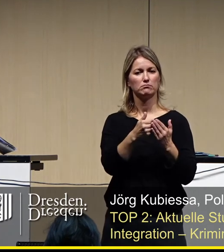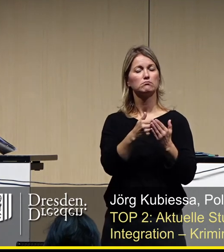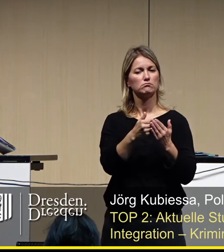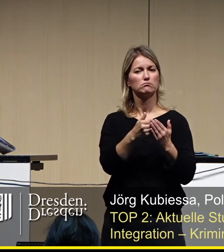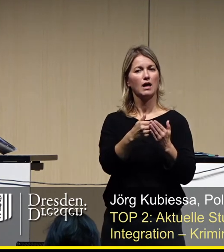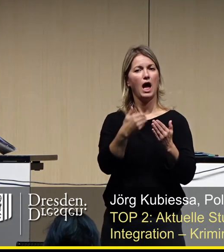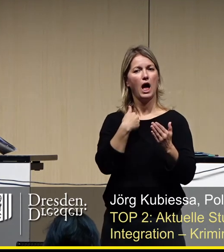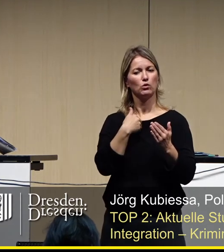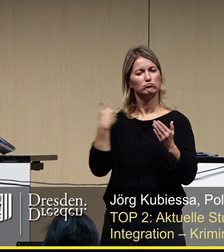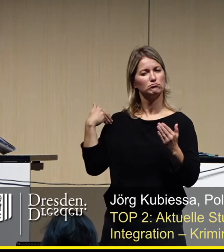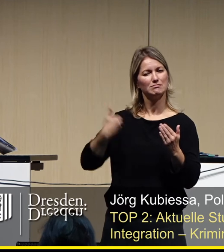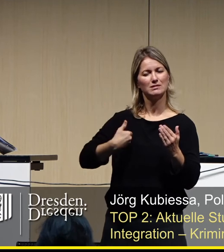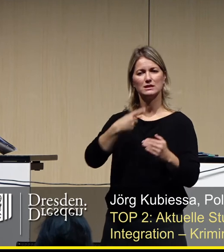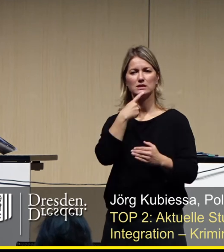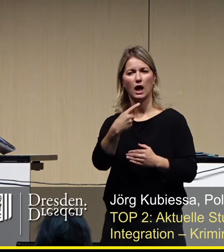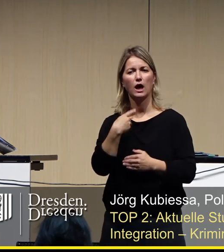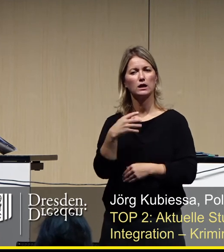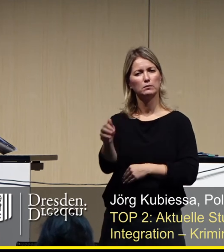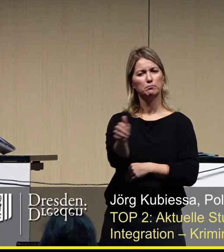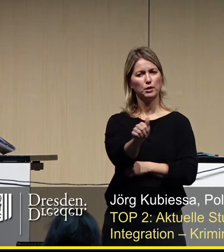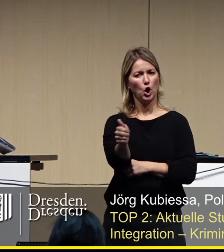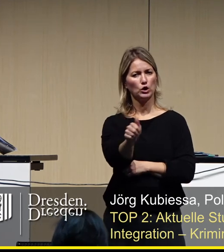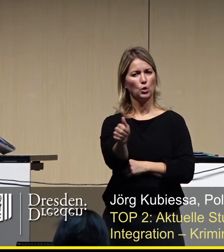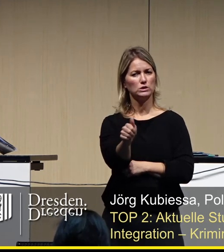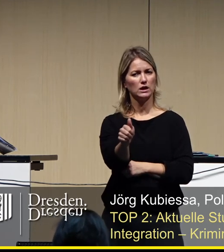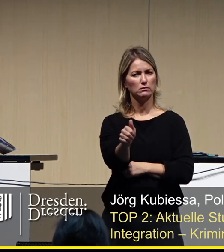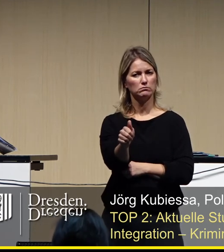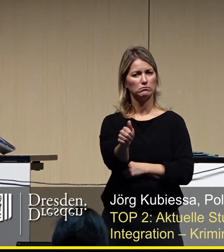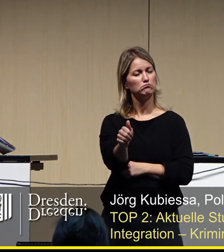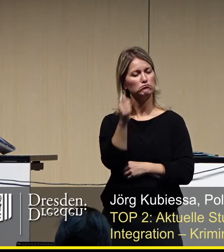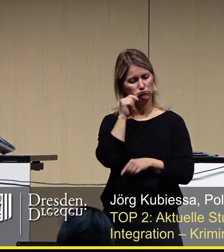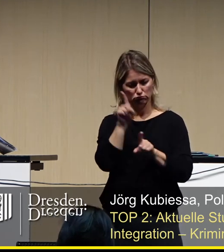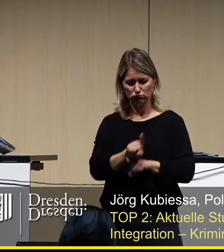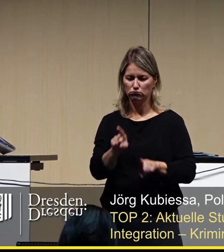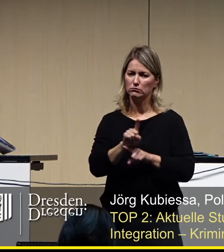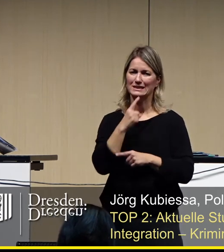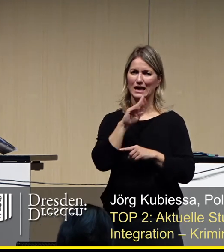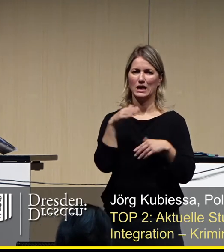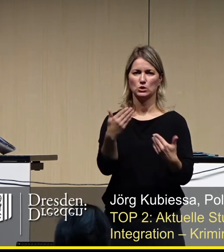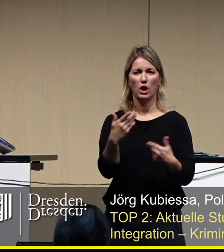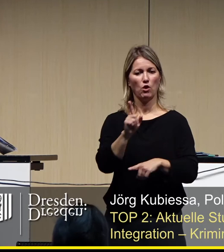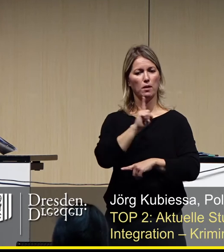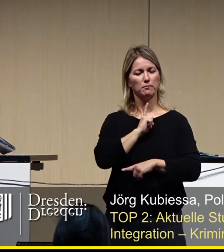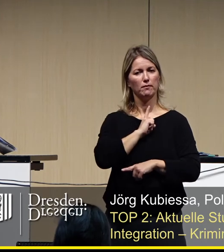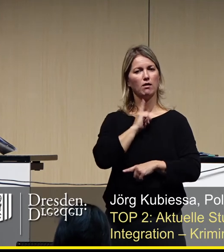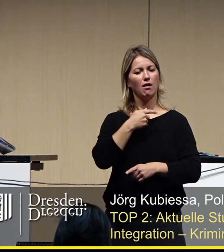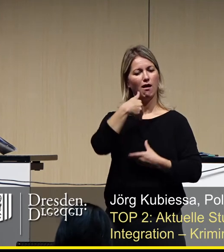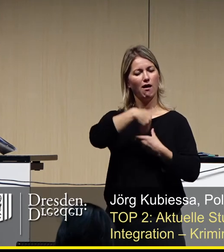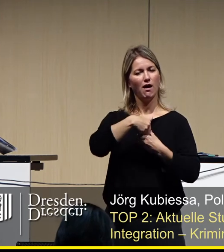zu wiederholen, weil sie müssen aus meiner Perspektive und meiner fachlichen Verantwortung